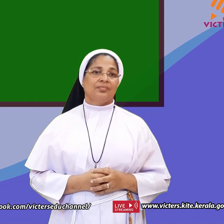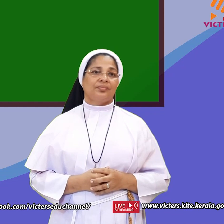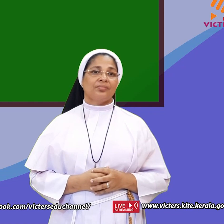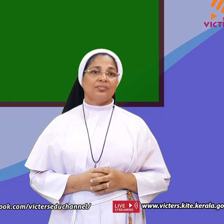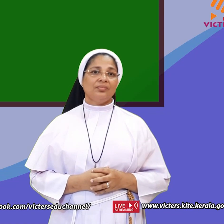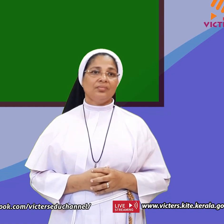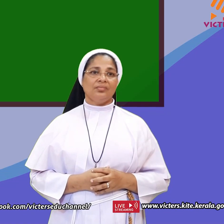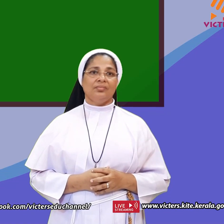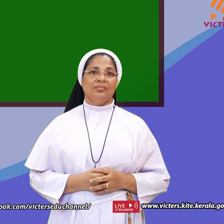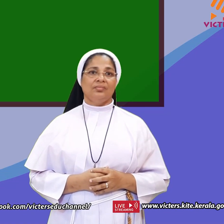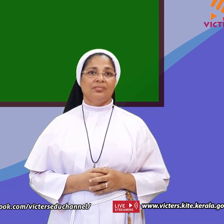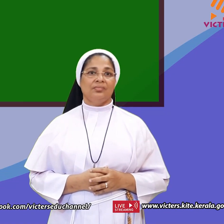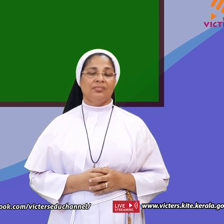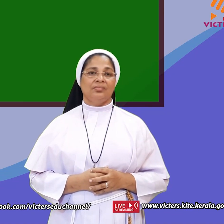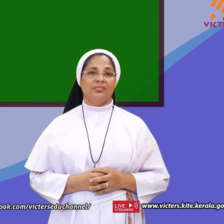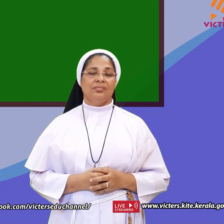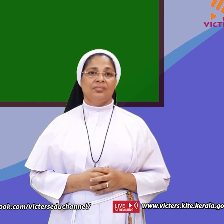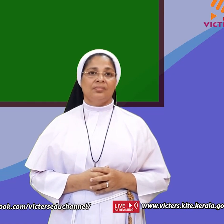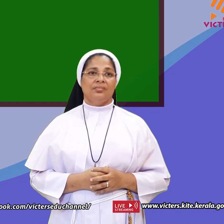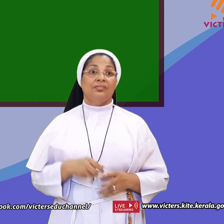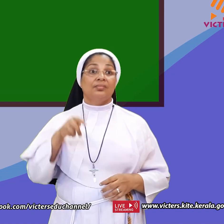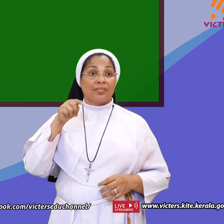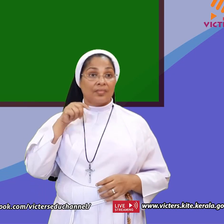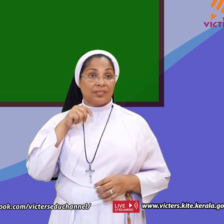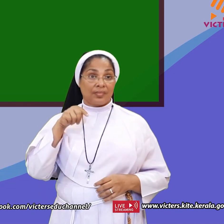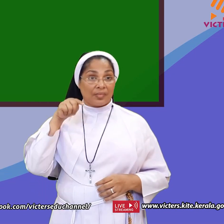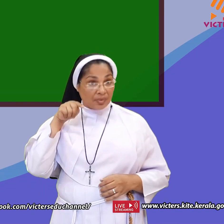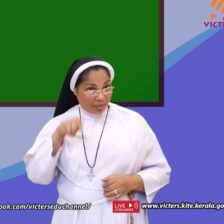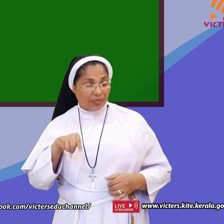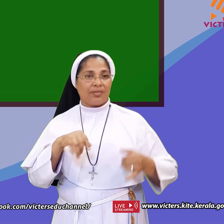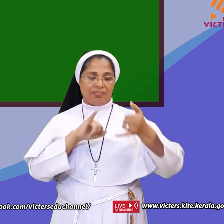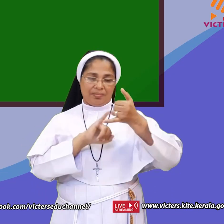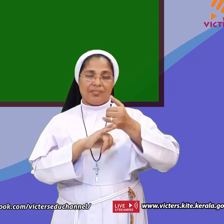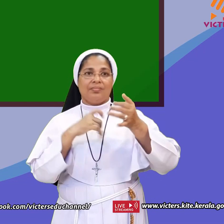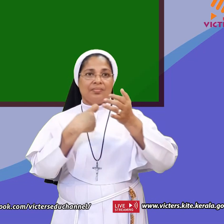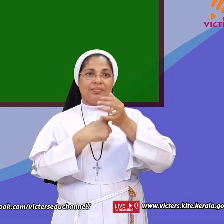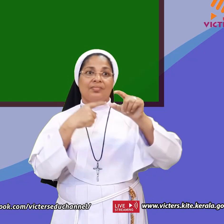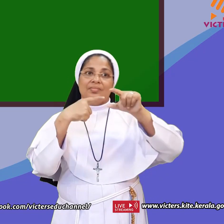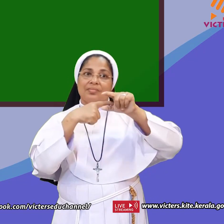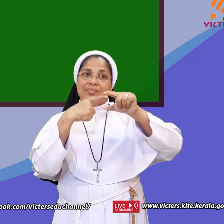ഇവിടെ ശ്രീരാമനിലൂടെ എഴുത്തച്ഛൻ മനുഷ്യകുലത്തോടാണ് സംസാരിക്കുന്നത്, നമ്മോട് ഓരോരുത്തരോടുമാണ്.